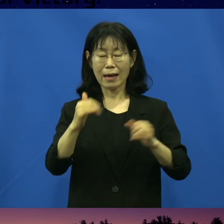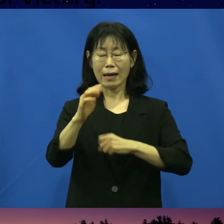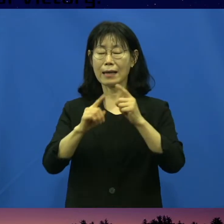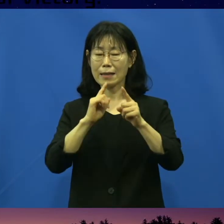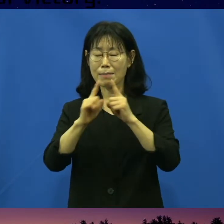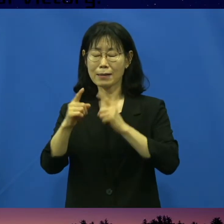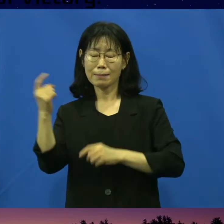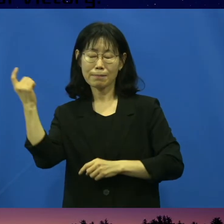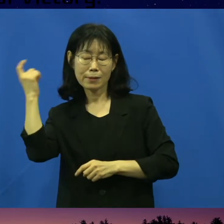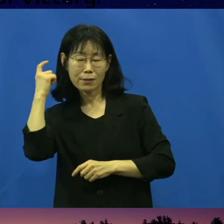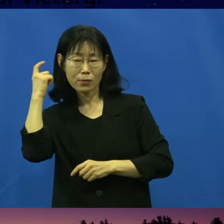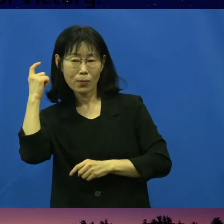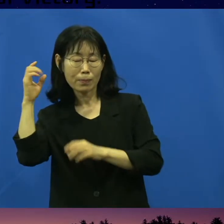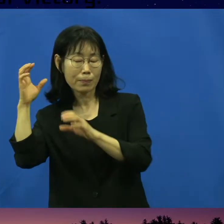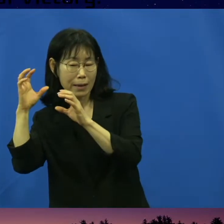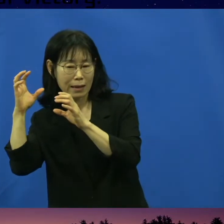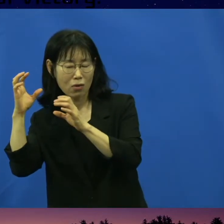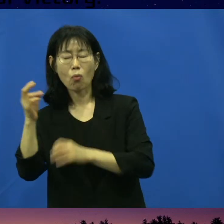안 들어와요.